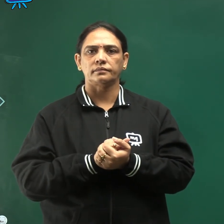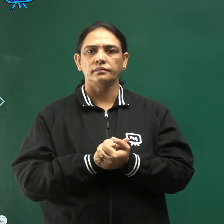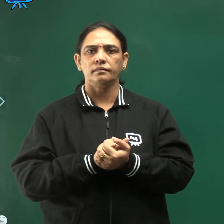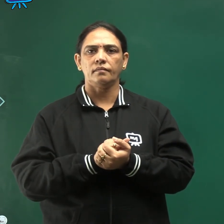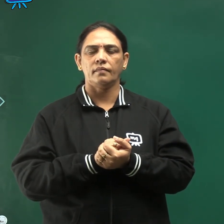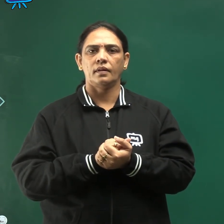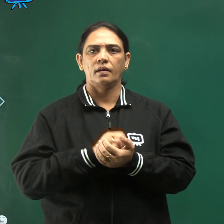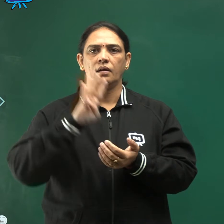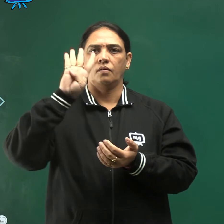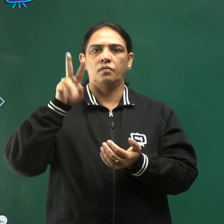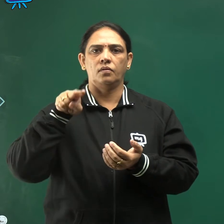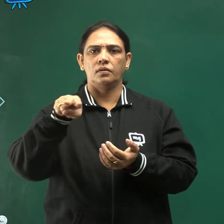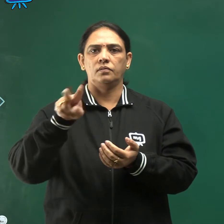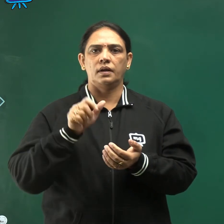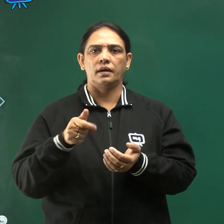400 के